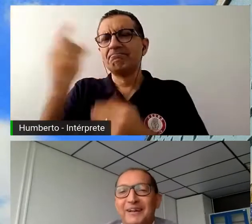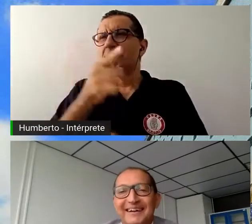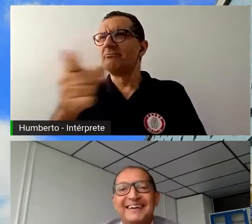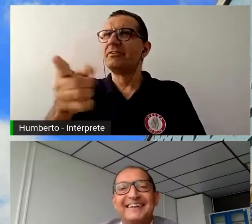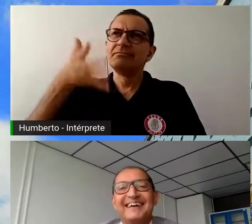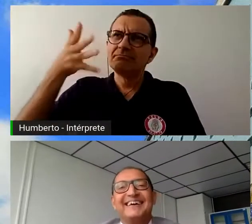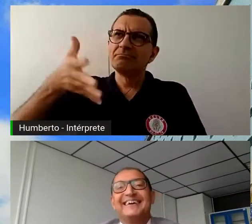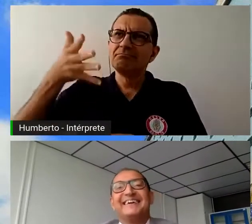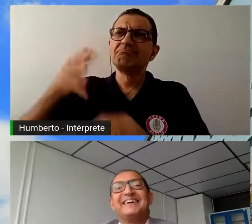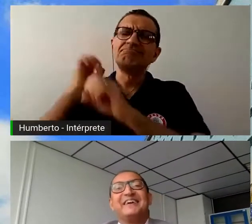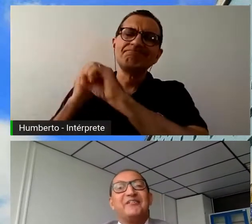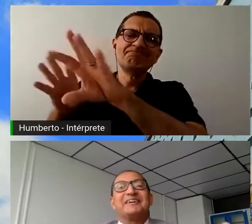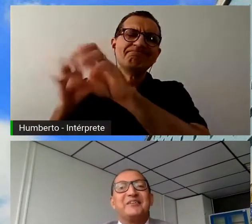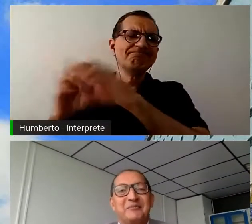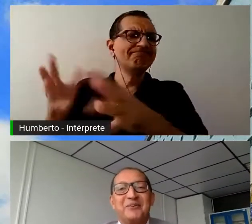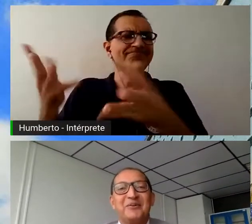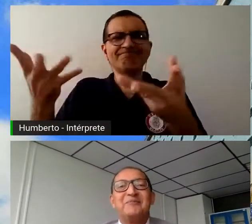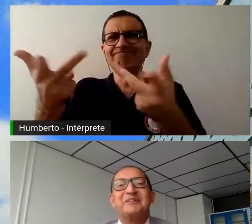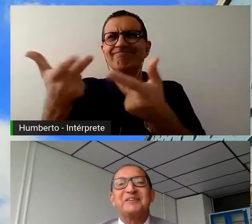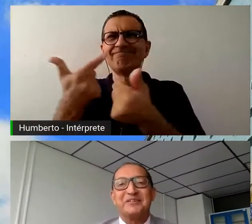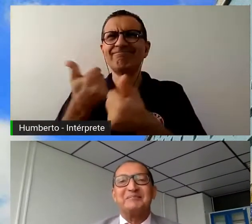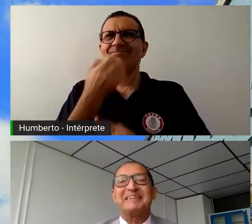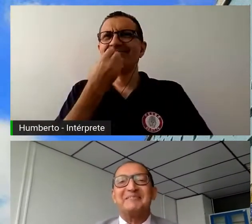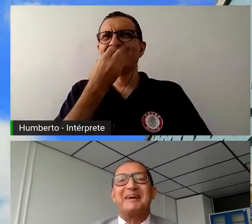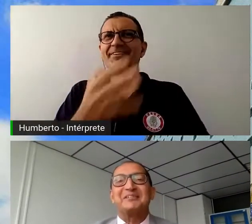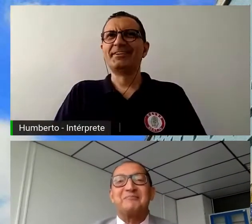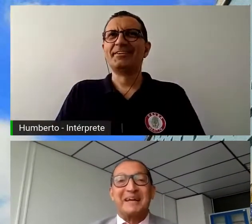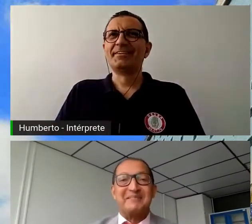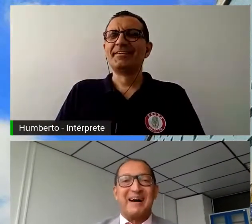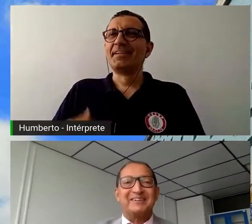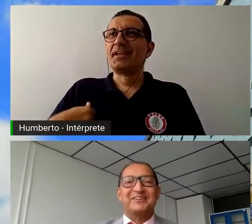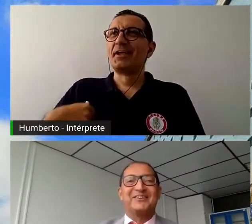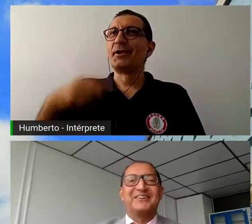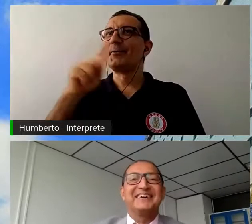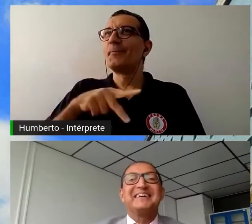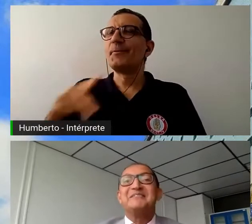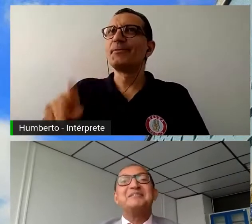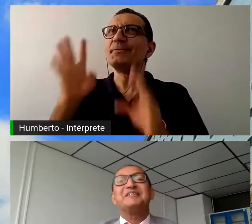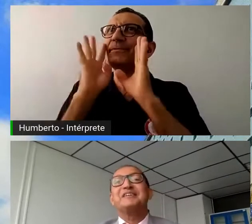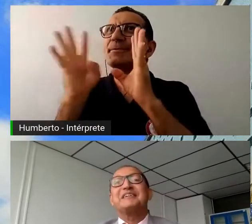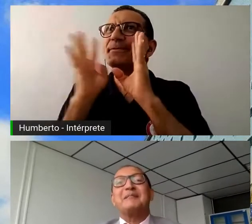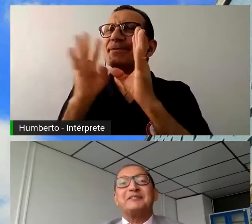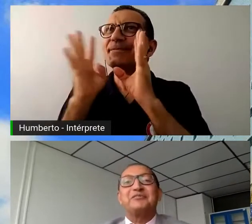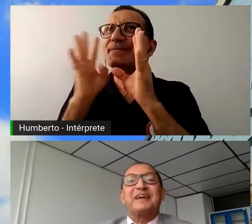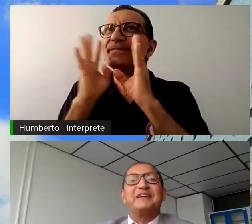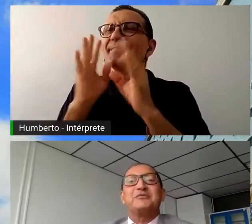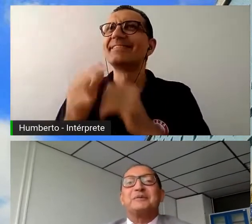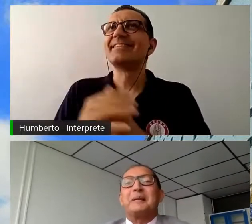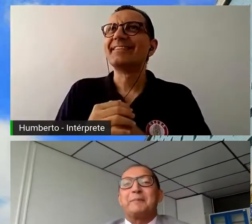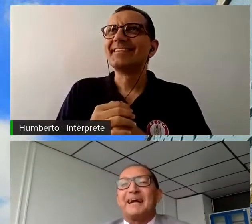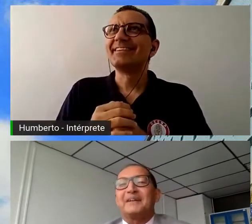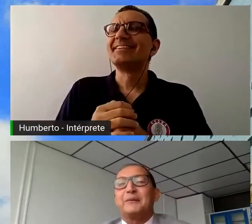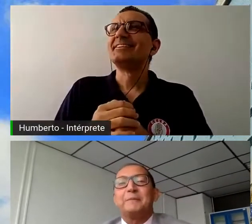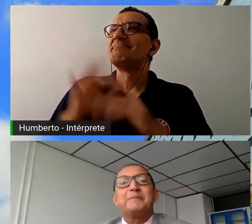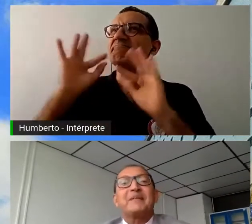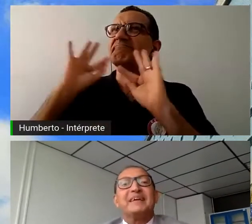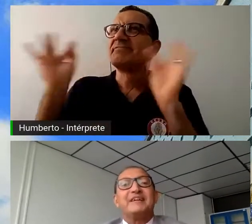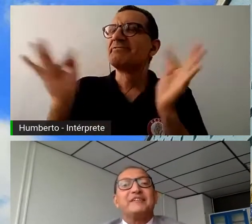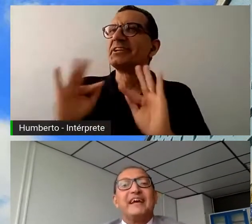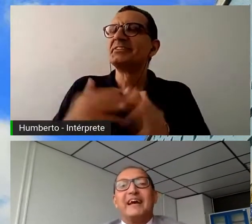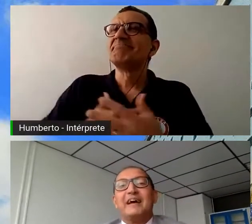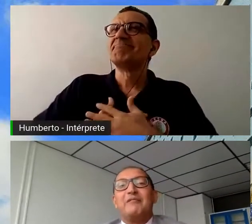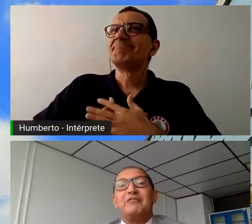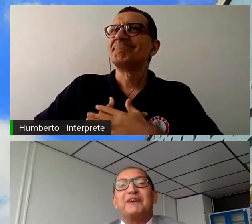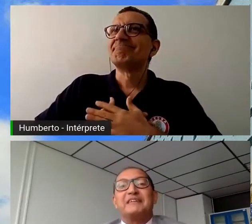uma aula, né? Eu aqui, como um professor de matemática, um pragmático, me senti extremamente feliz, contemplado,